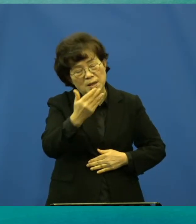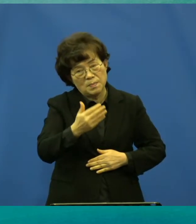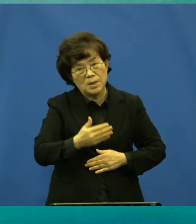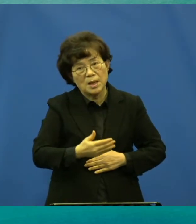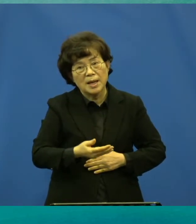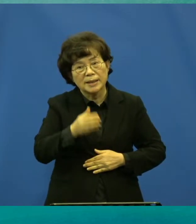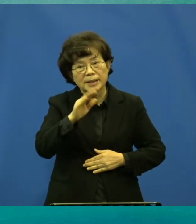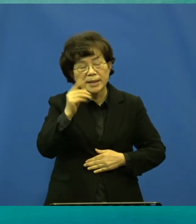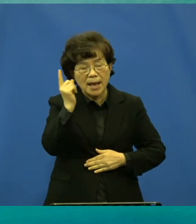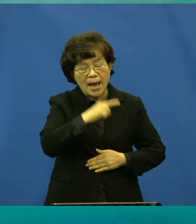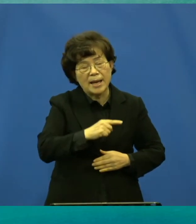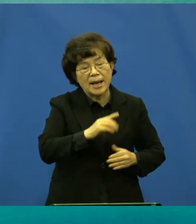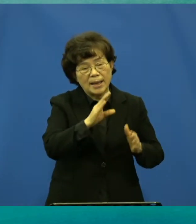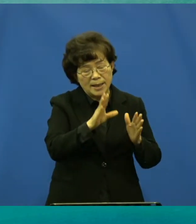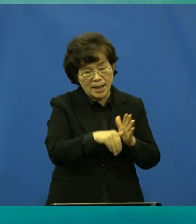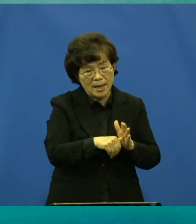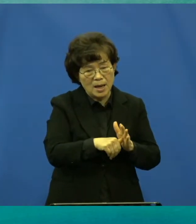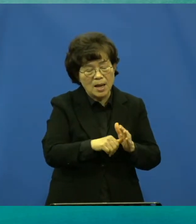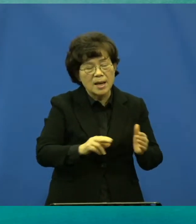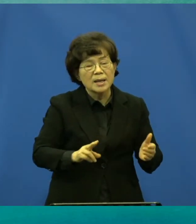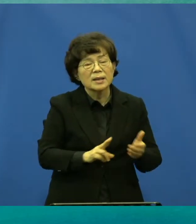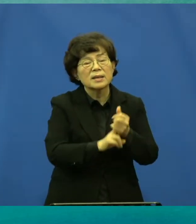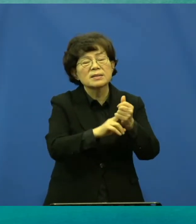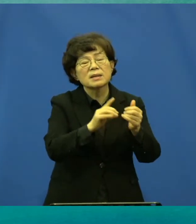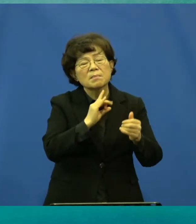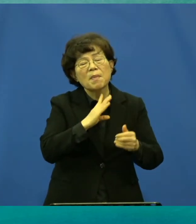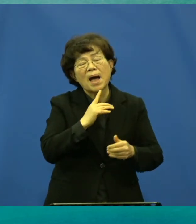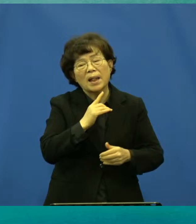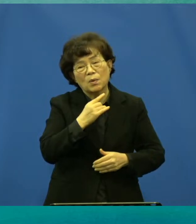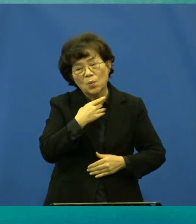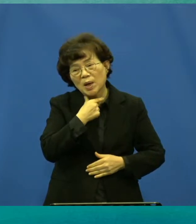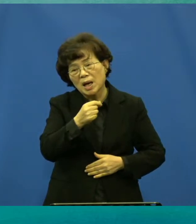그런데 악한 시대는 표적만을 구한다는 거예요.